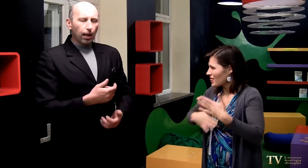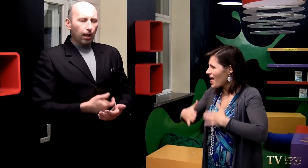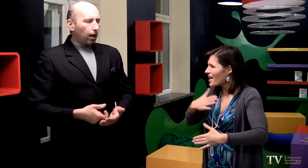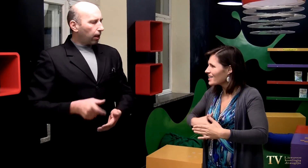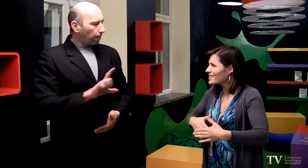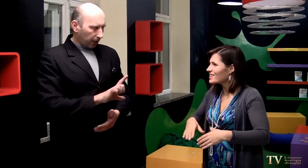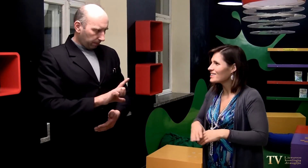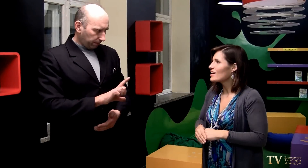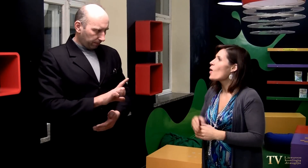Dabar.